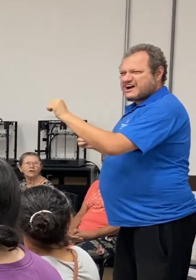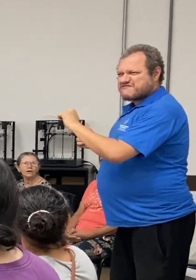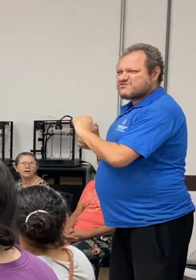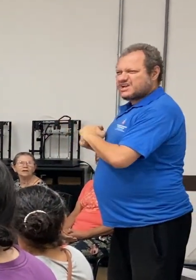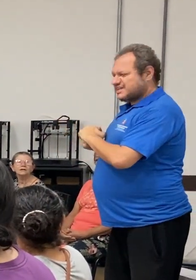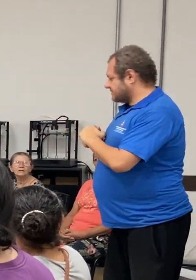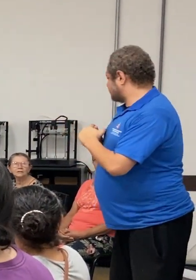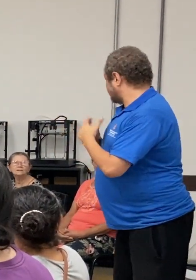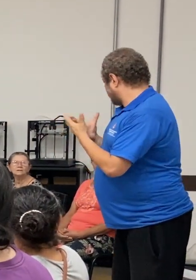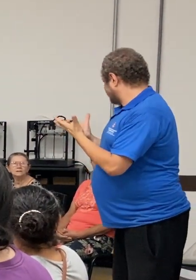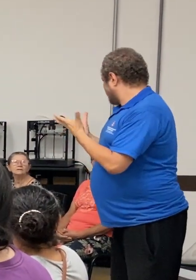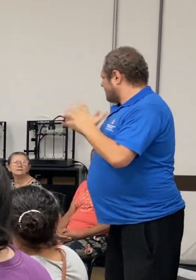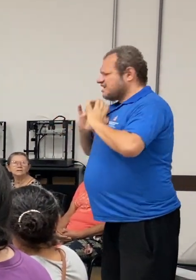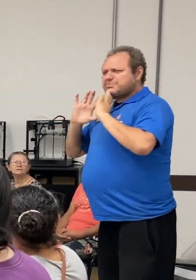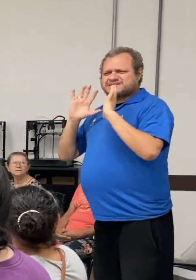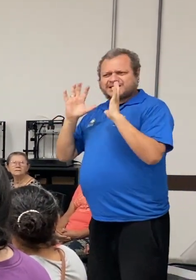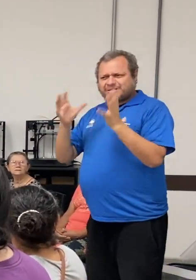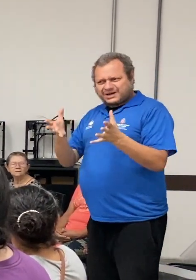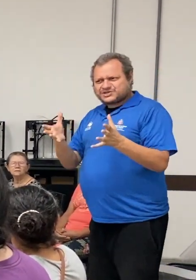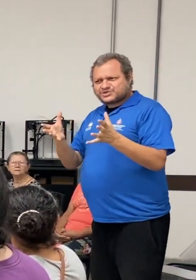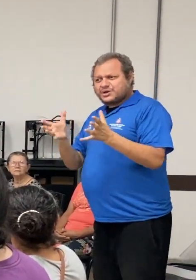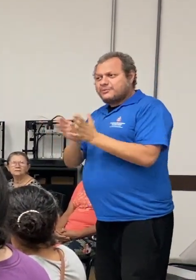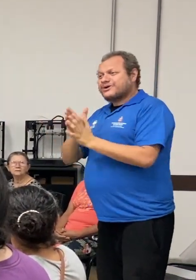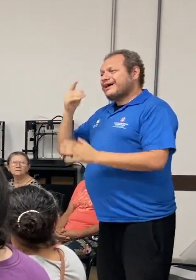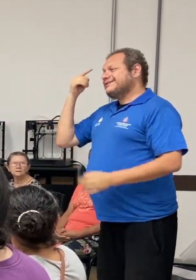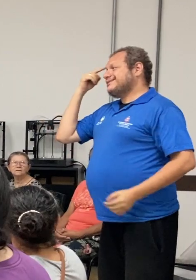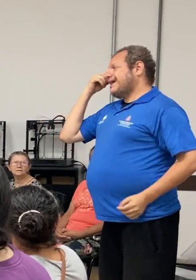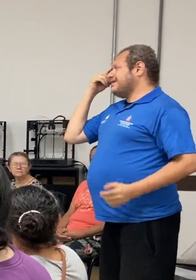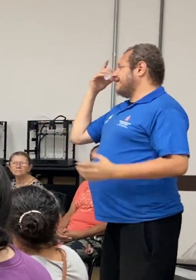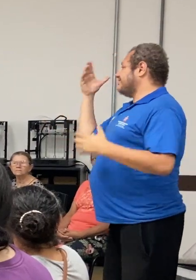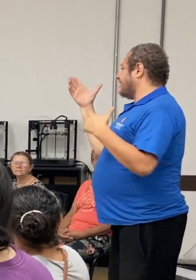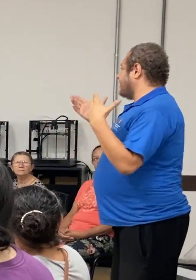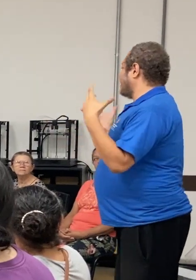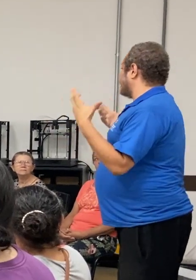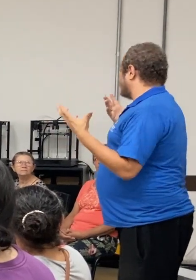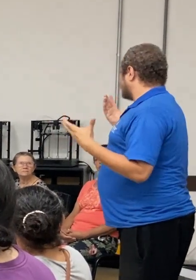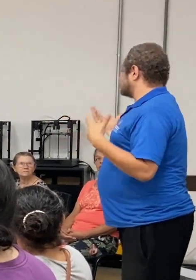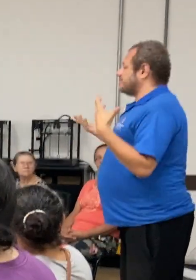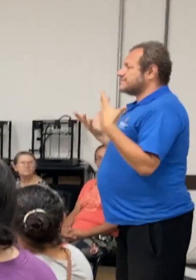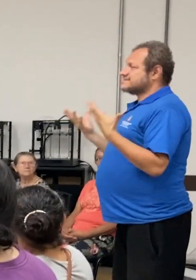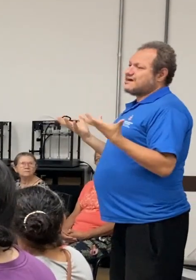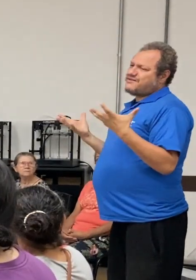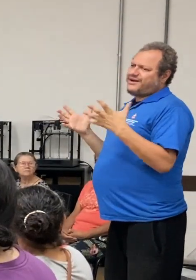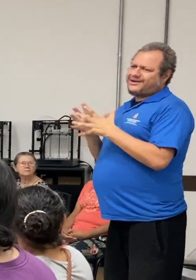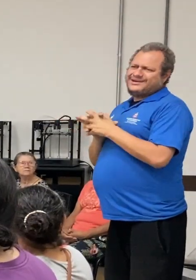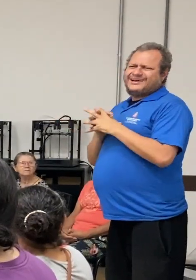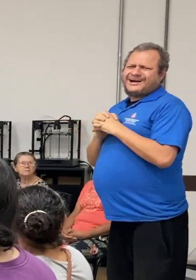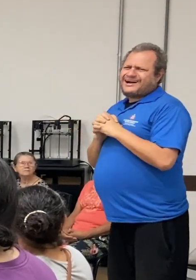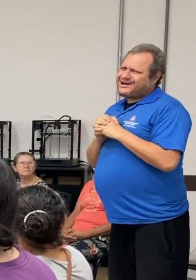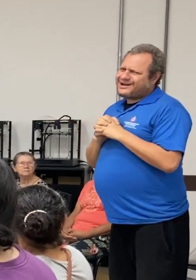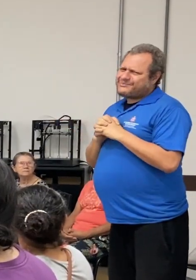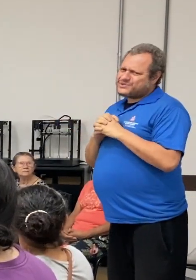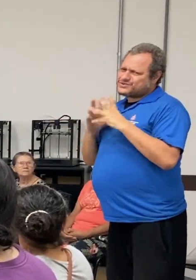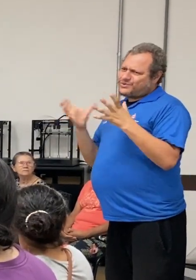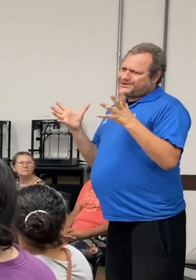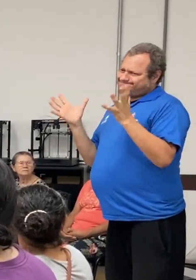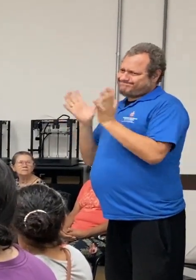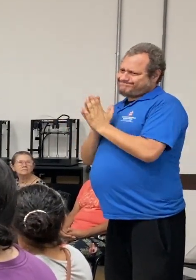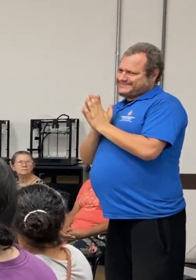jogavam eles. Sim, e ribanceira abaixo. Porque a ideia da época que se pensava é a pessoa,